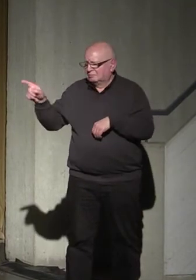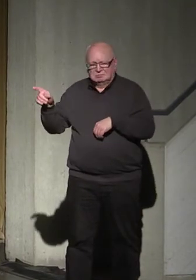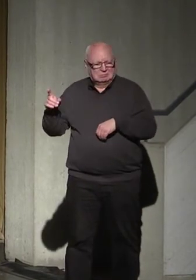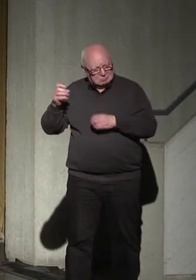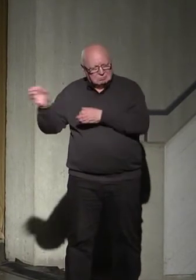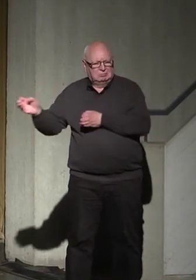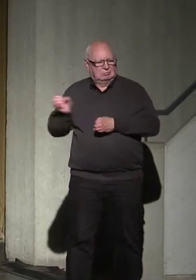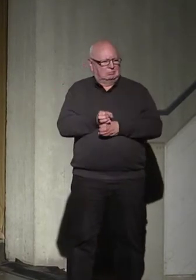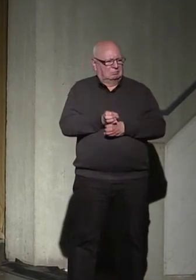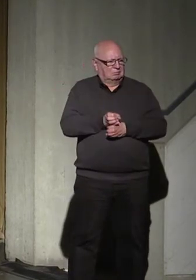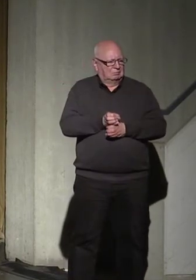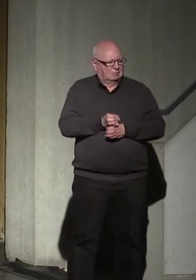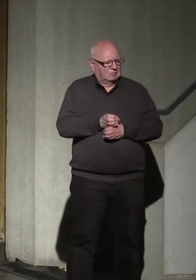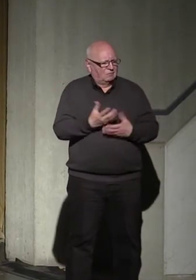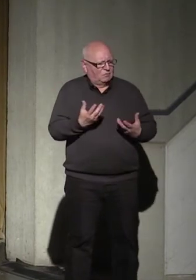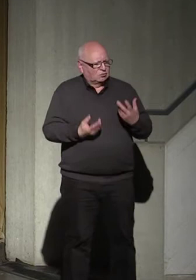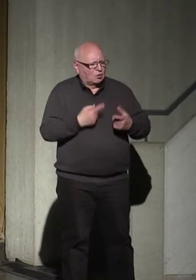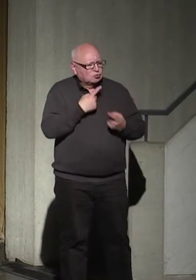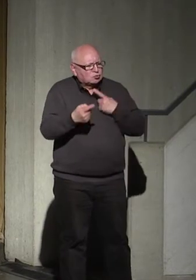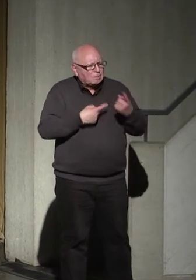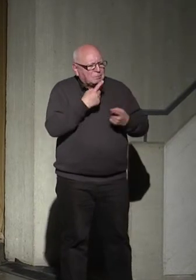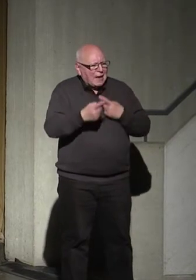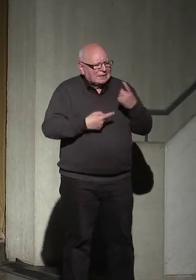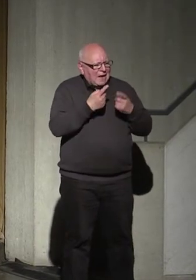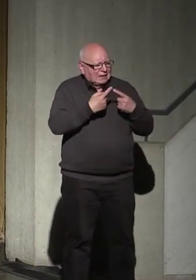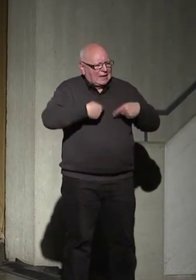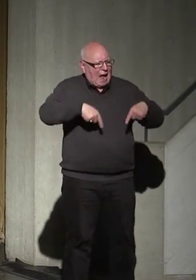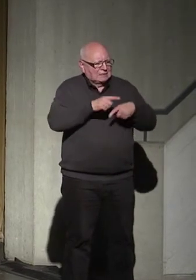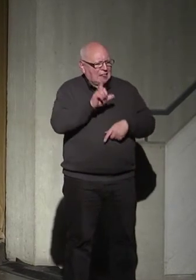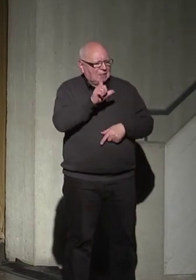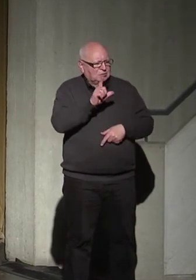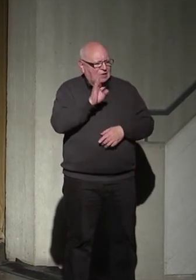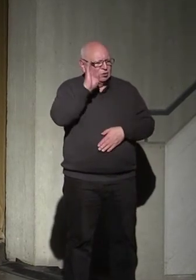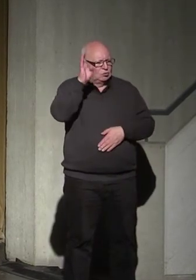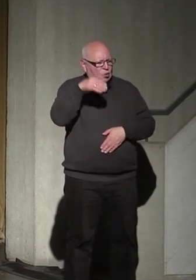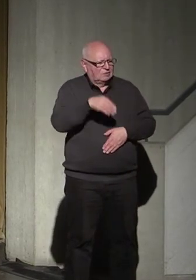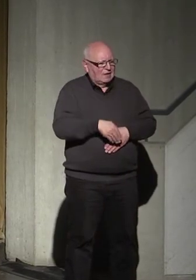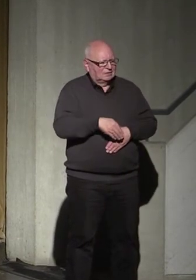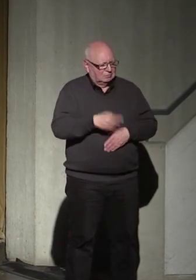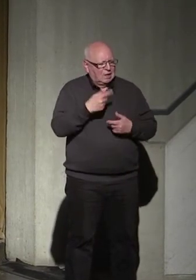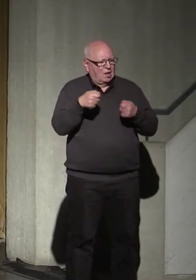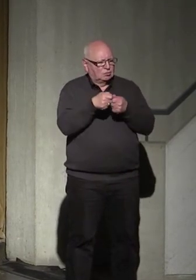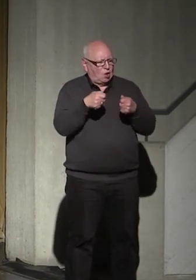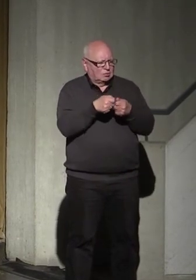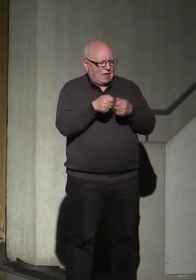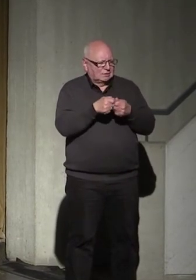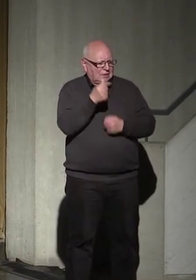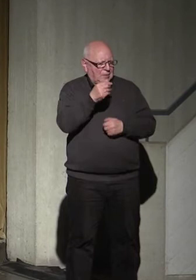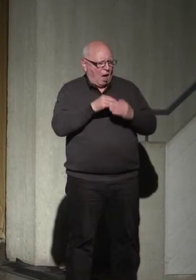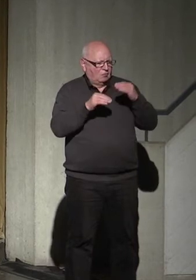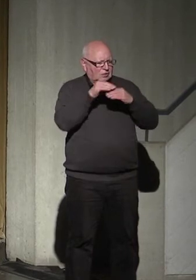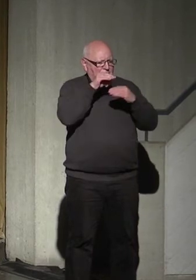unkritisch eingebracht und Ihrer Funktion als Sprecher des Initiativkreises Lippstadt Südwest einen guten und regen Kontakt zum TAP